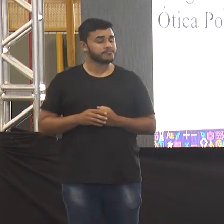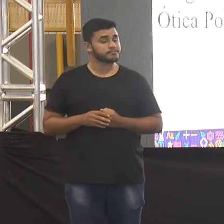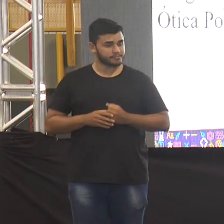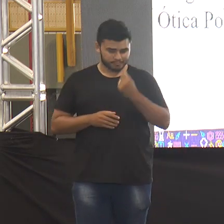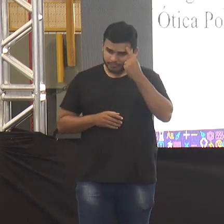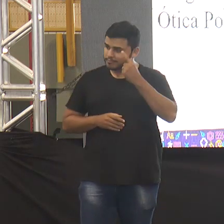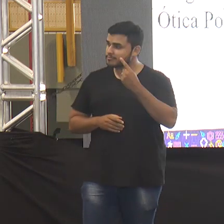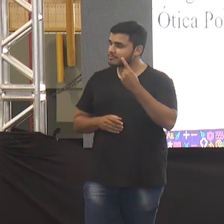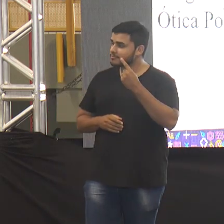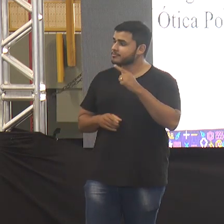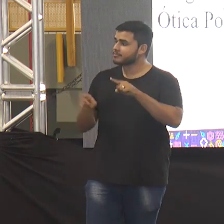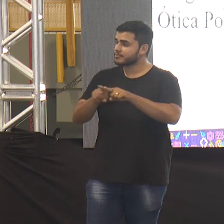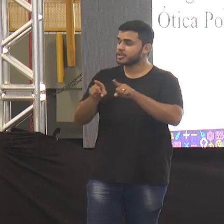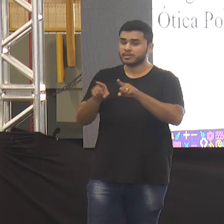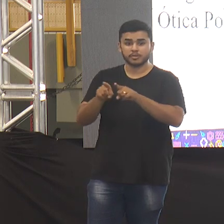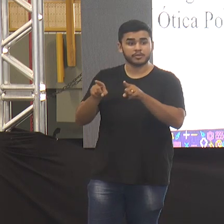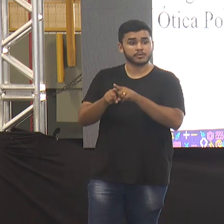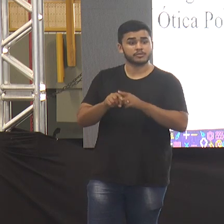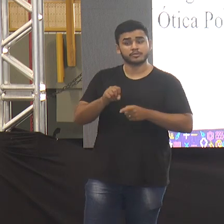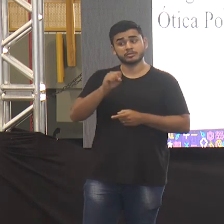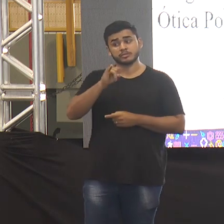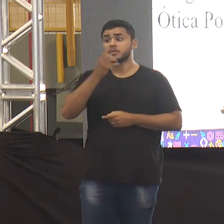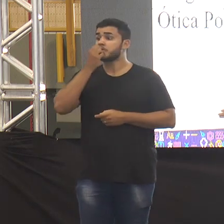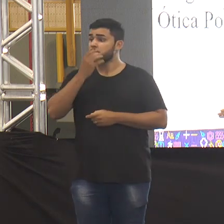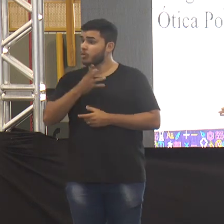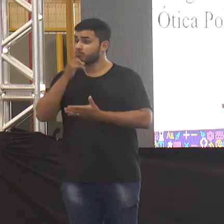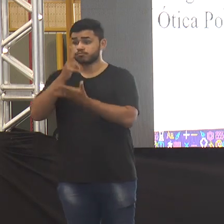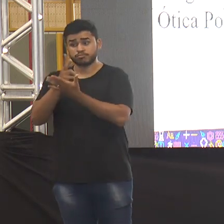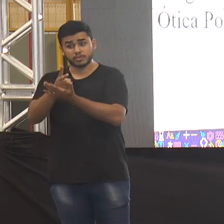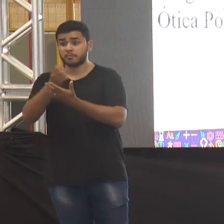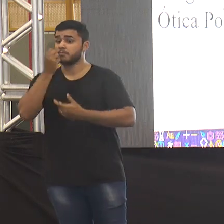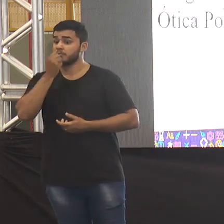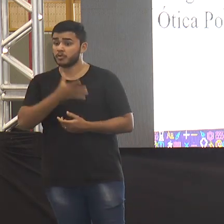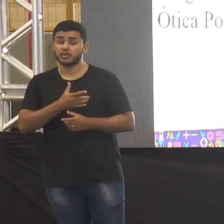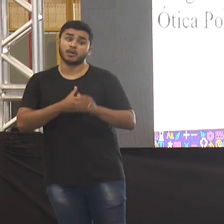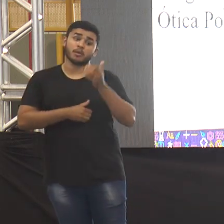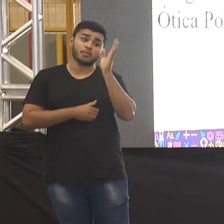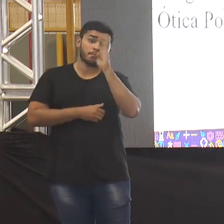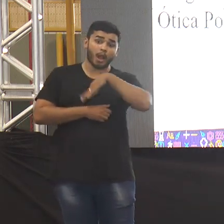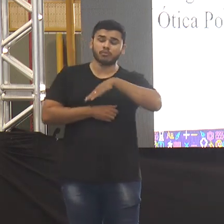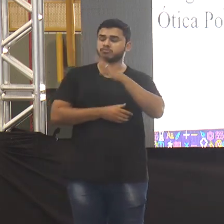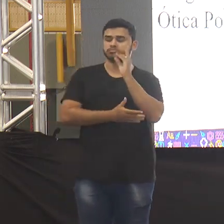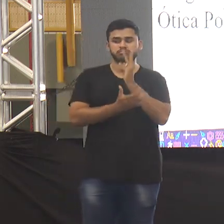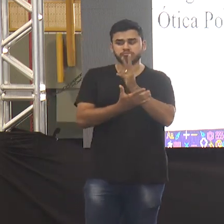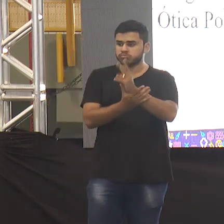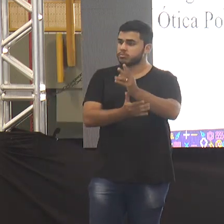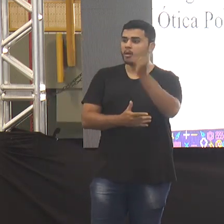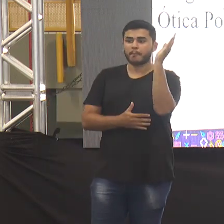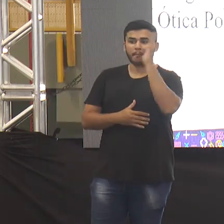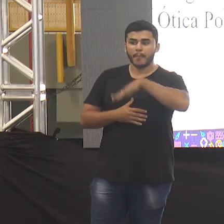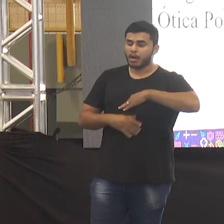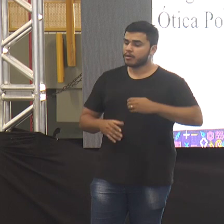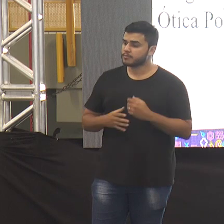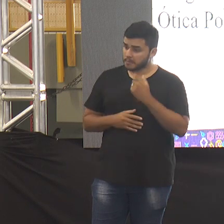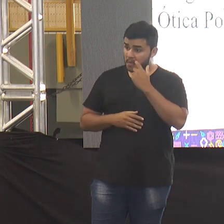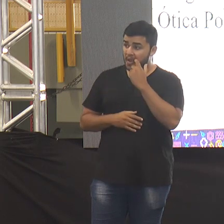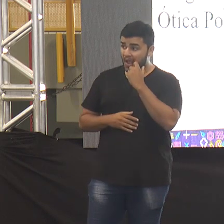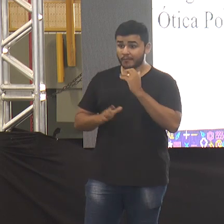mal. Quem é bom é 100% bom, quem é mal é 100% mal. No realismo não, o personagem é